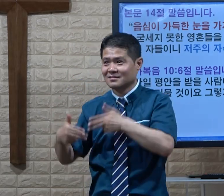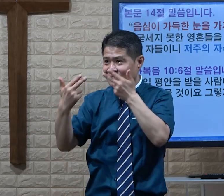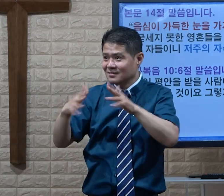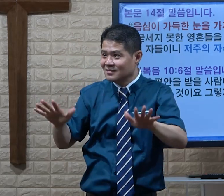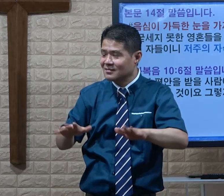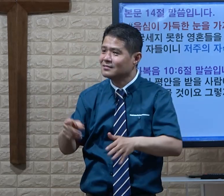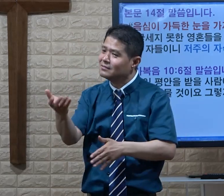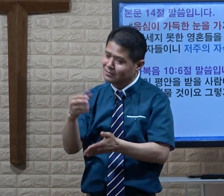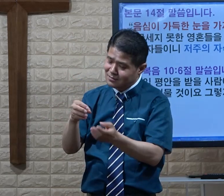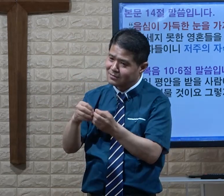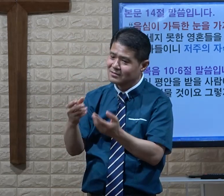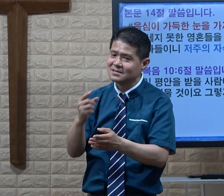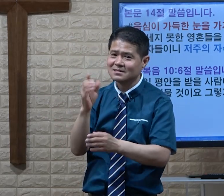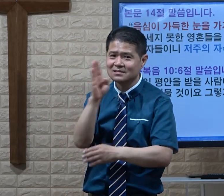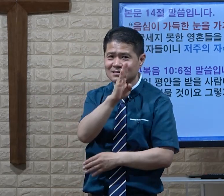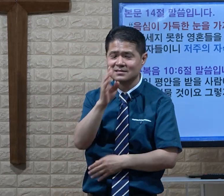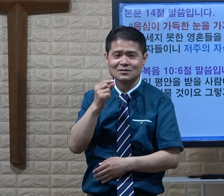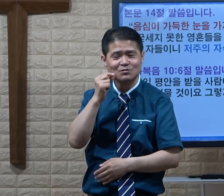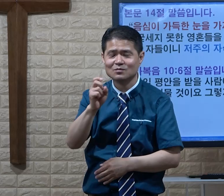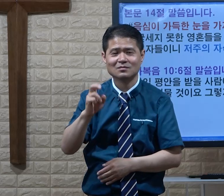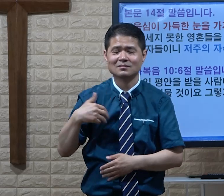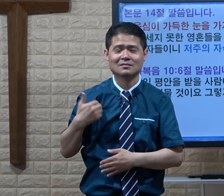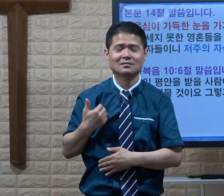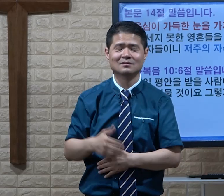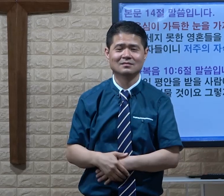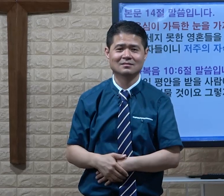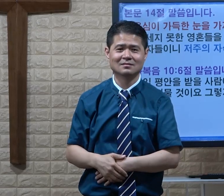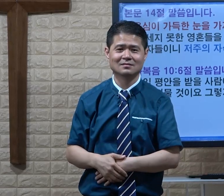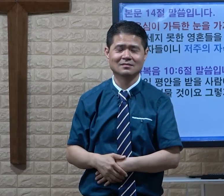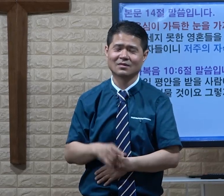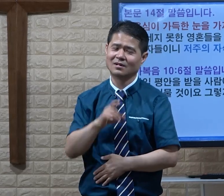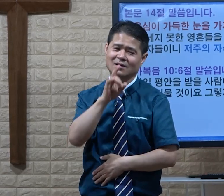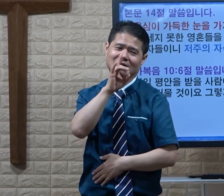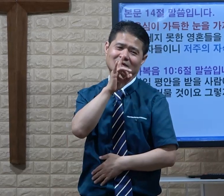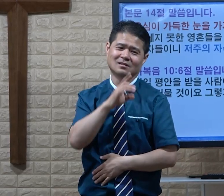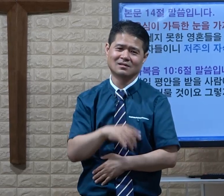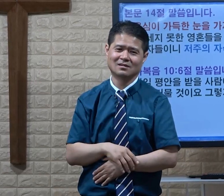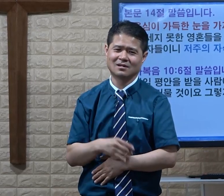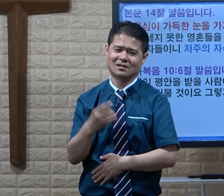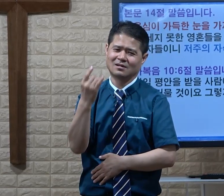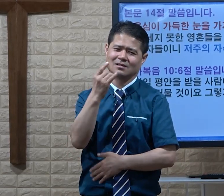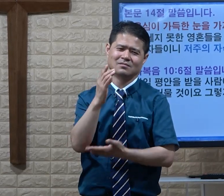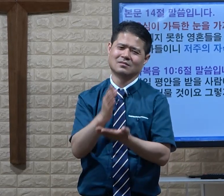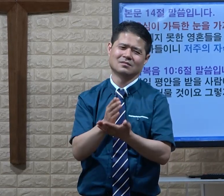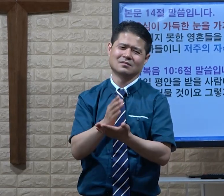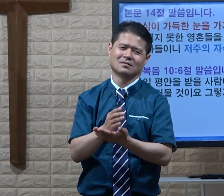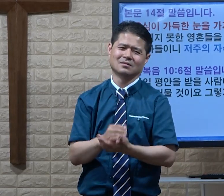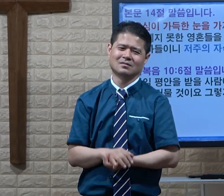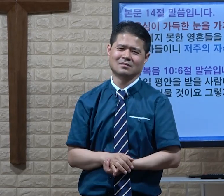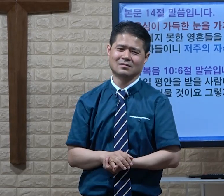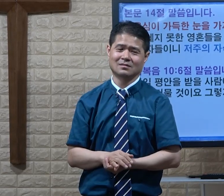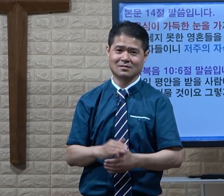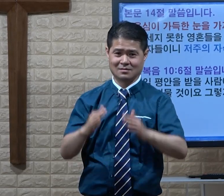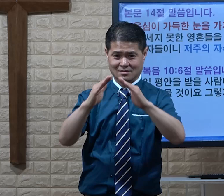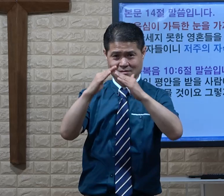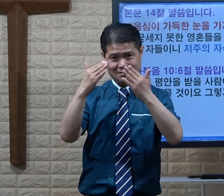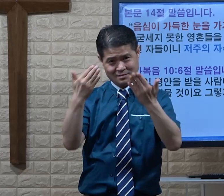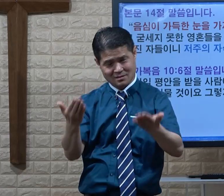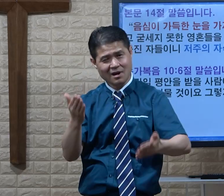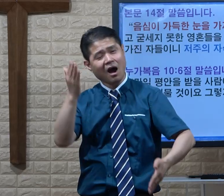알고 보니까 산을 나갔고 그런 거짓된 행동들도 있는데 여러분들 그렇게 거짓말을